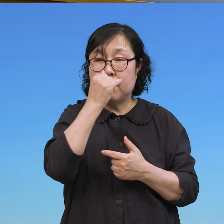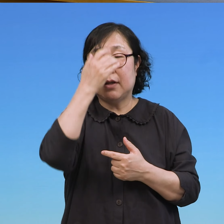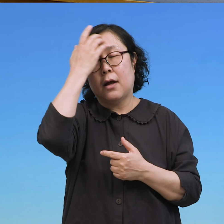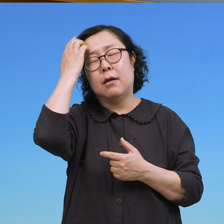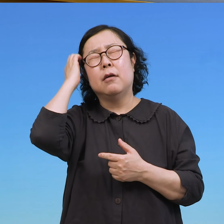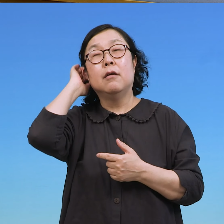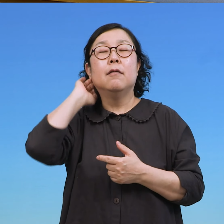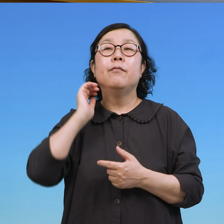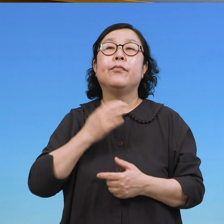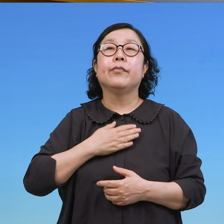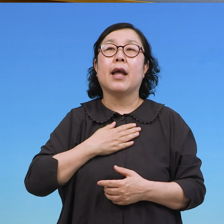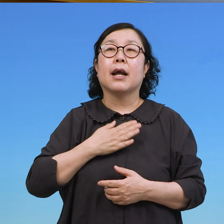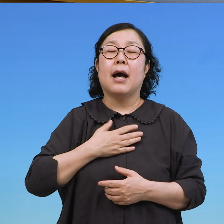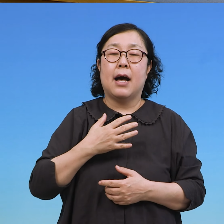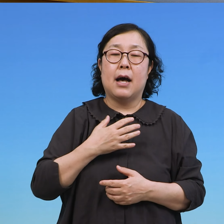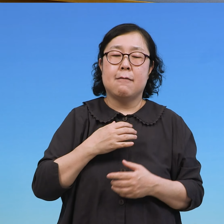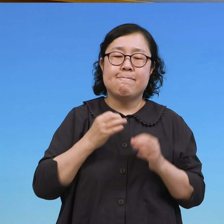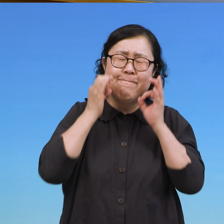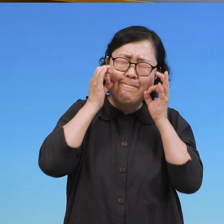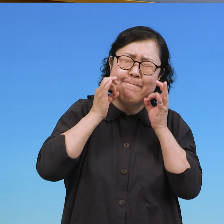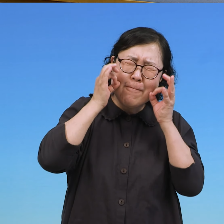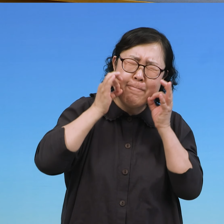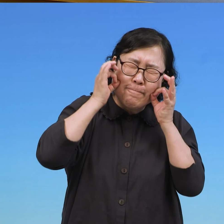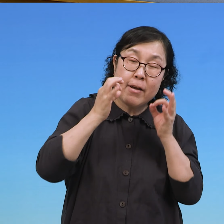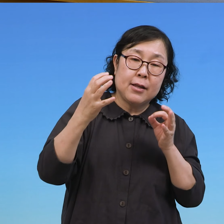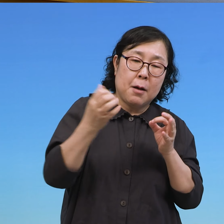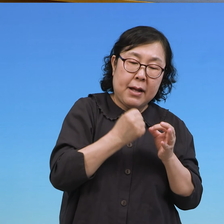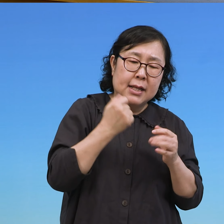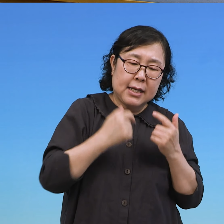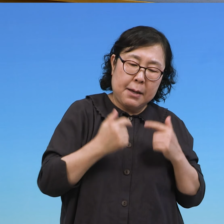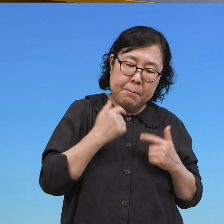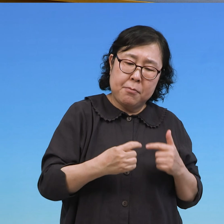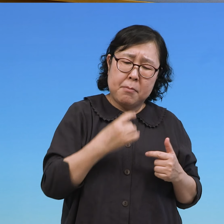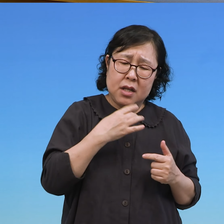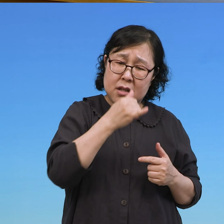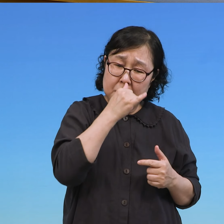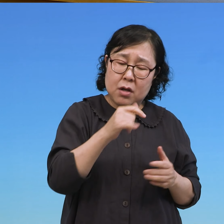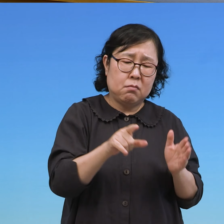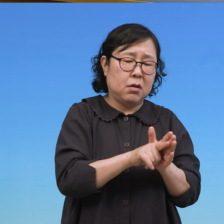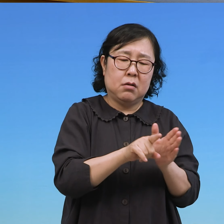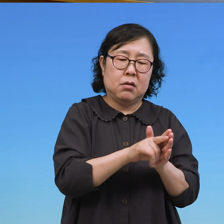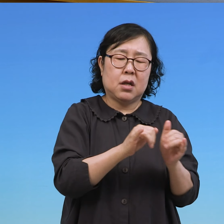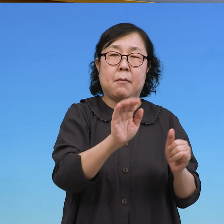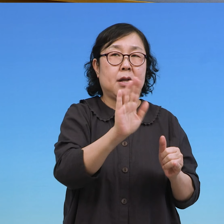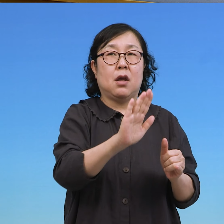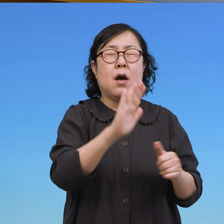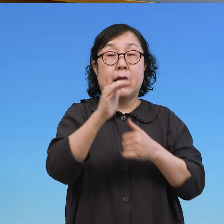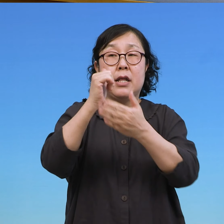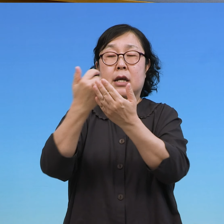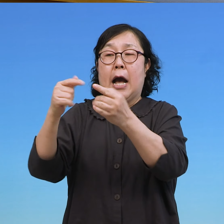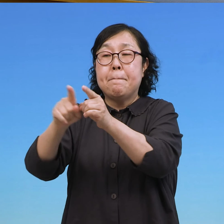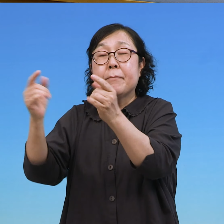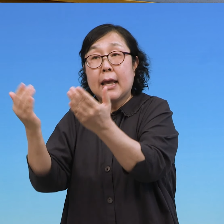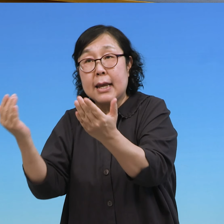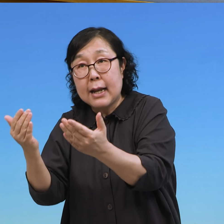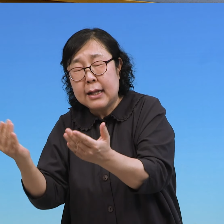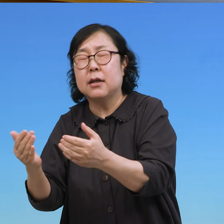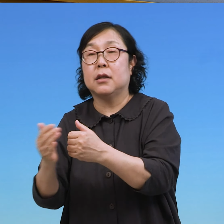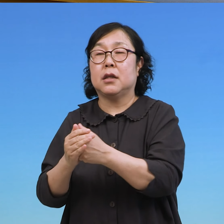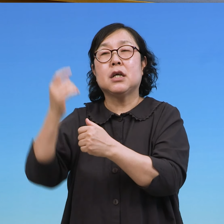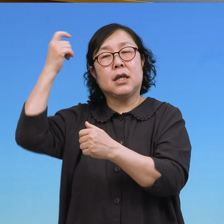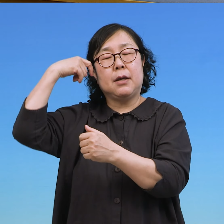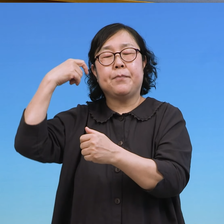그저 내가 뭘 어떻게 해서 내가 누리는 기쁨, 이런 기쁨만 있는 건 신앙인이 아니에요. 하나님과의 동력. 자, 오늘 여러분